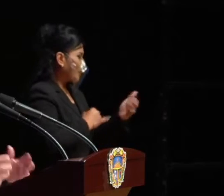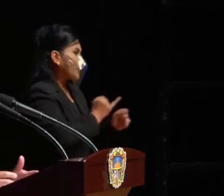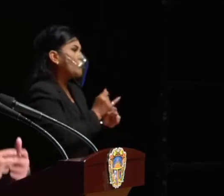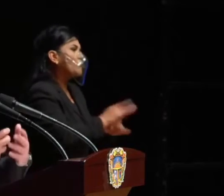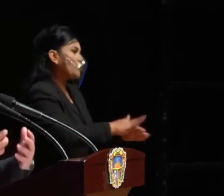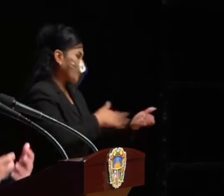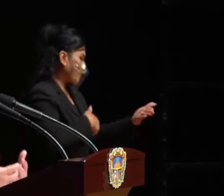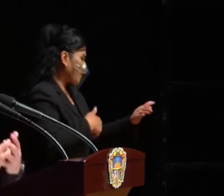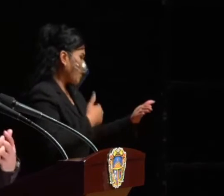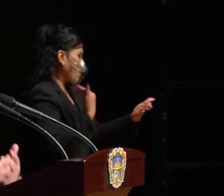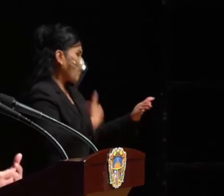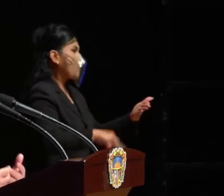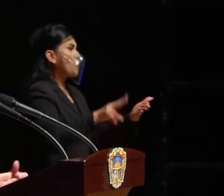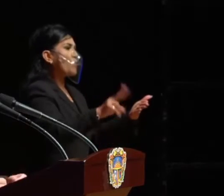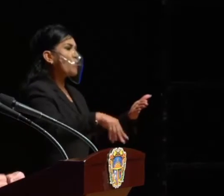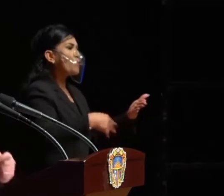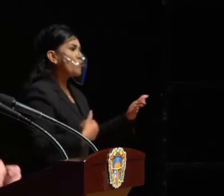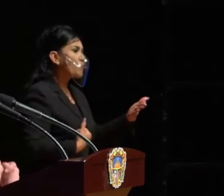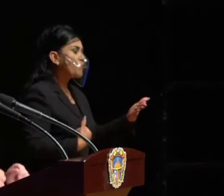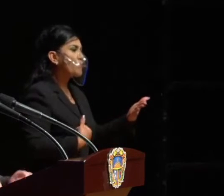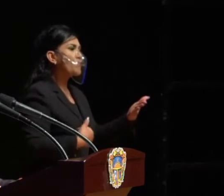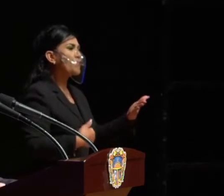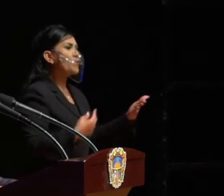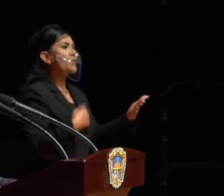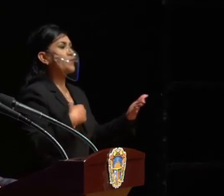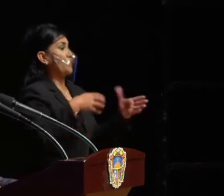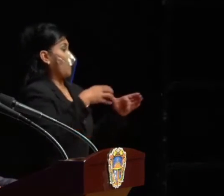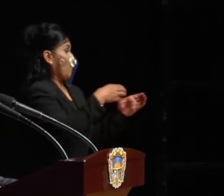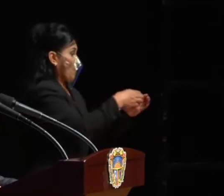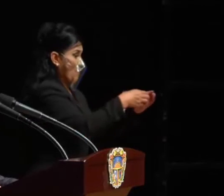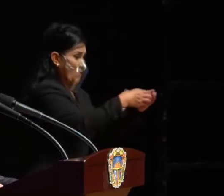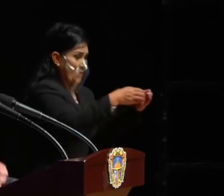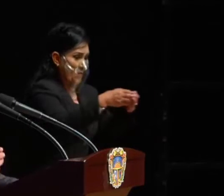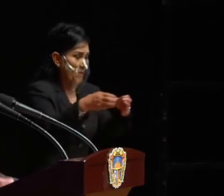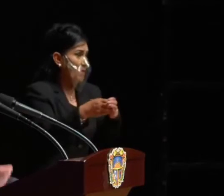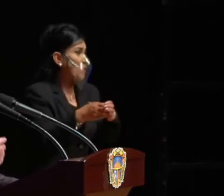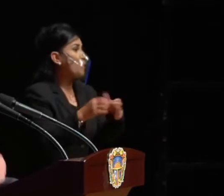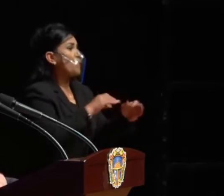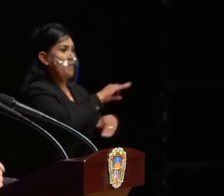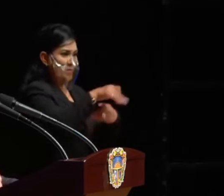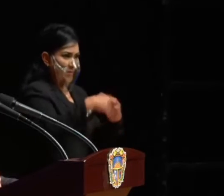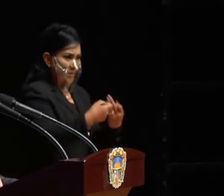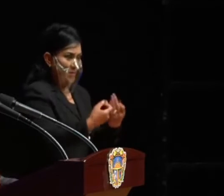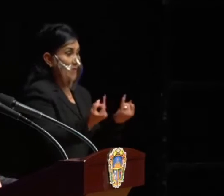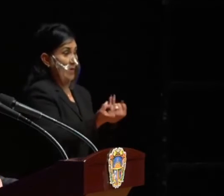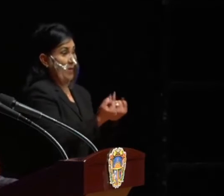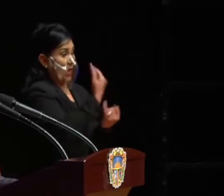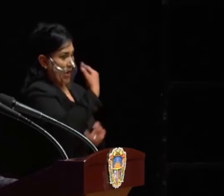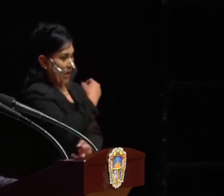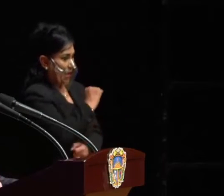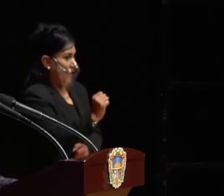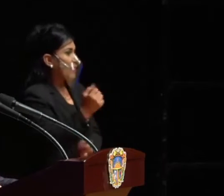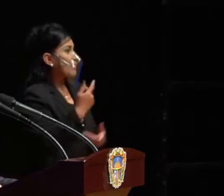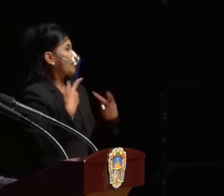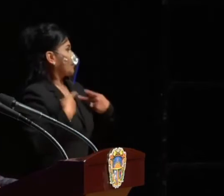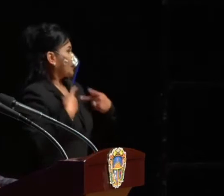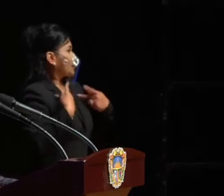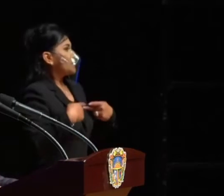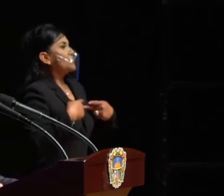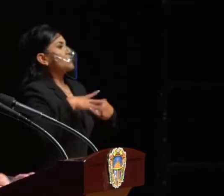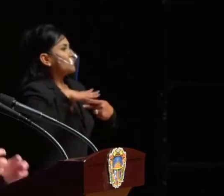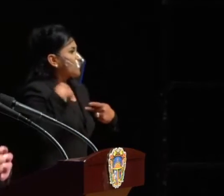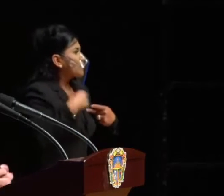que gracias al trabajo conjunto de todos los sectores y al talento y la cultura emprendedora de las y los